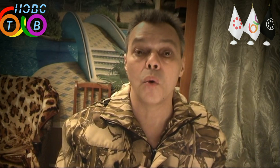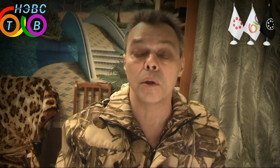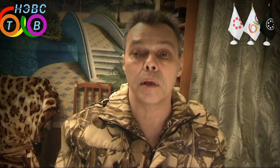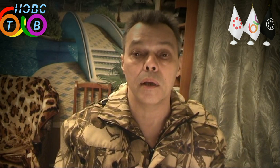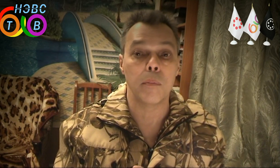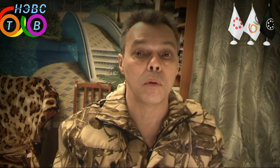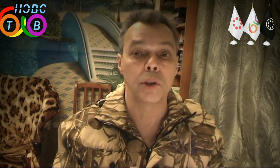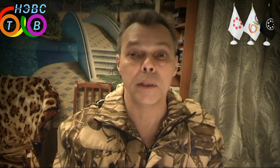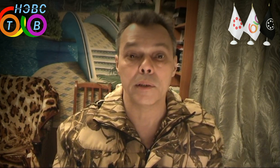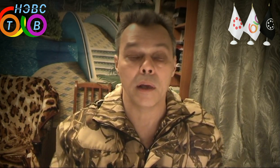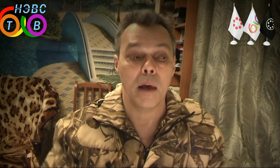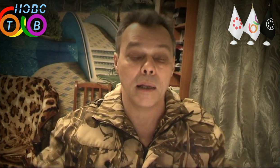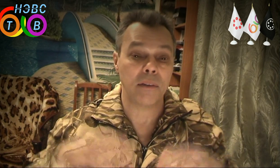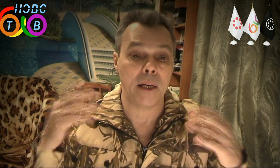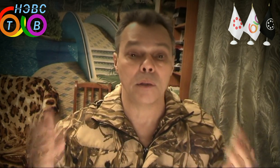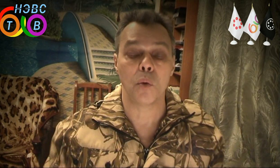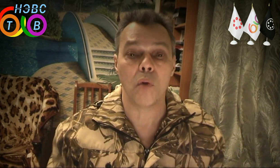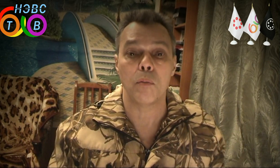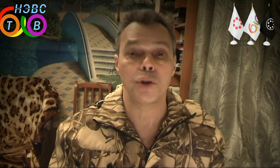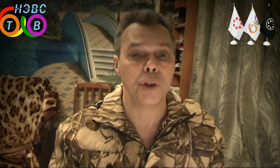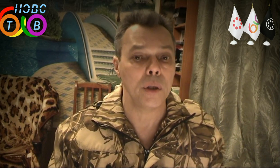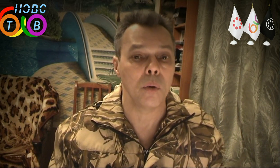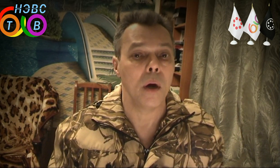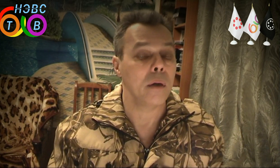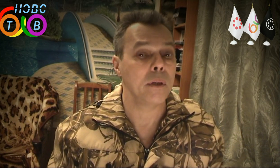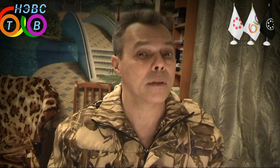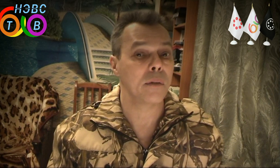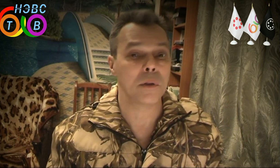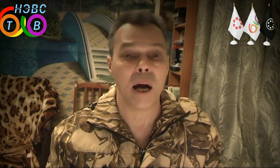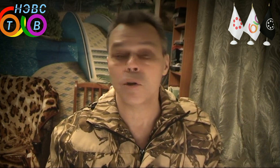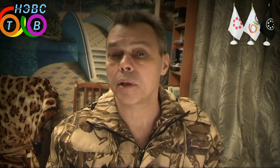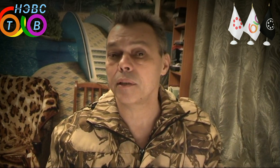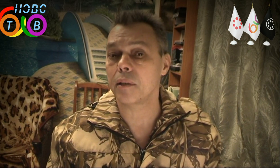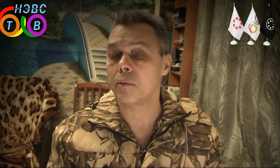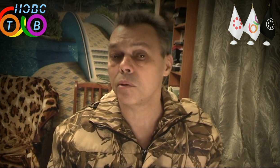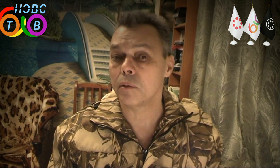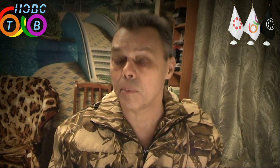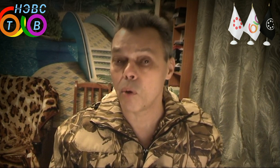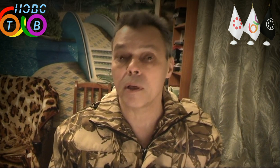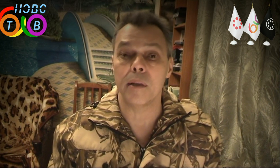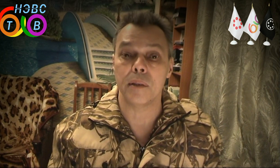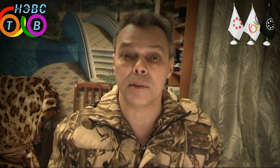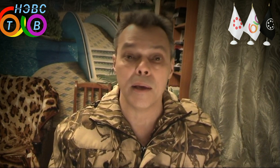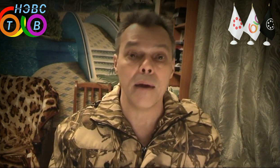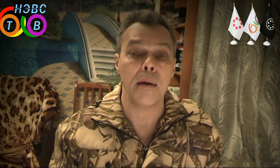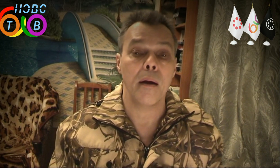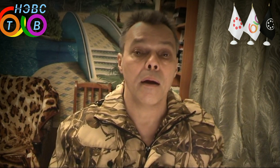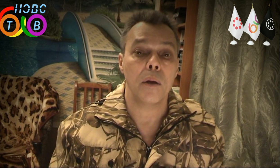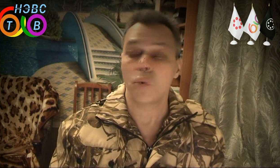годы или полжизни, и она встретит другого мужчину и выйдет за него замуж и родит от него ребенка или детей, то